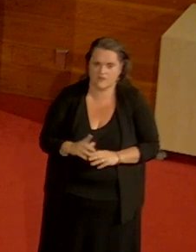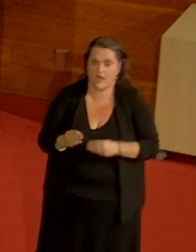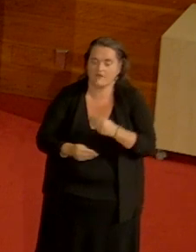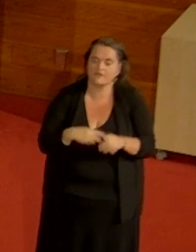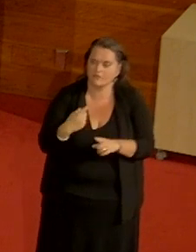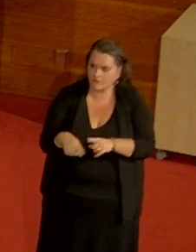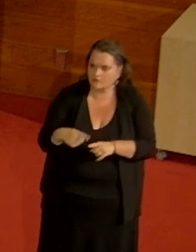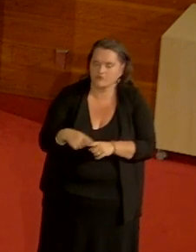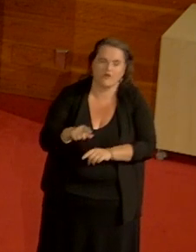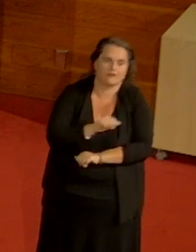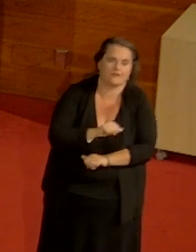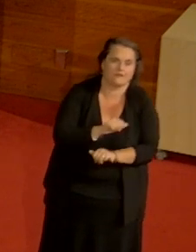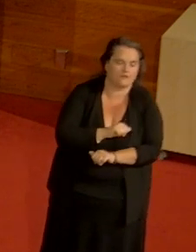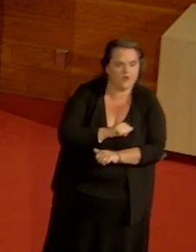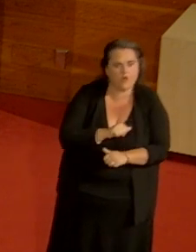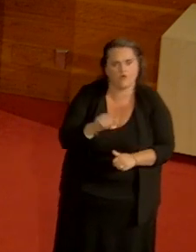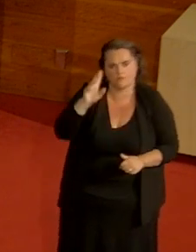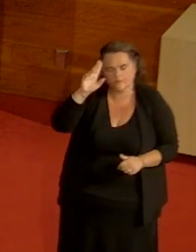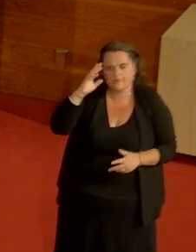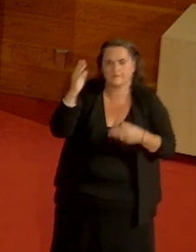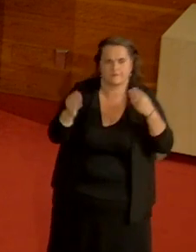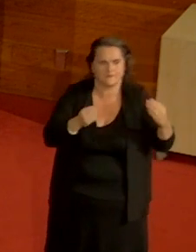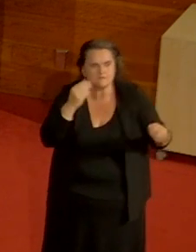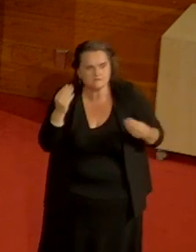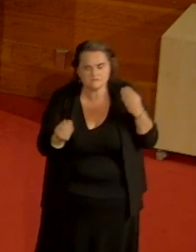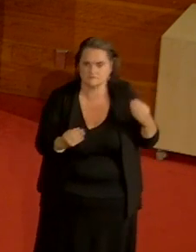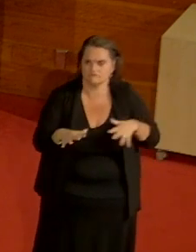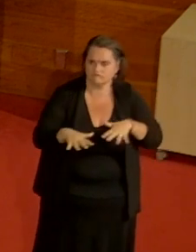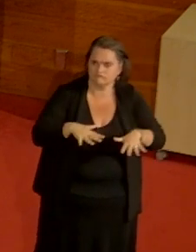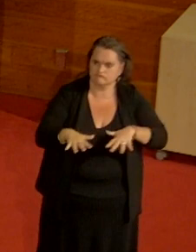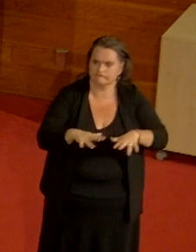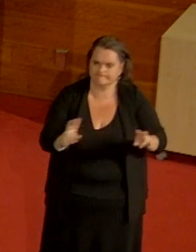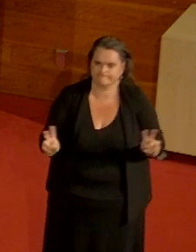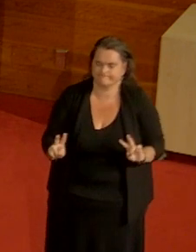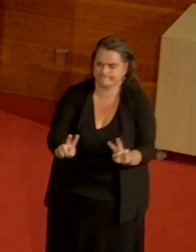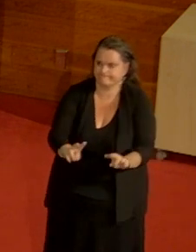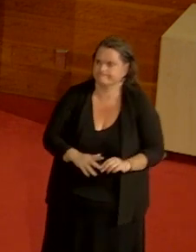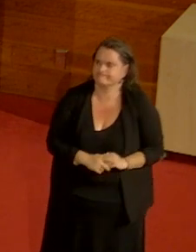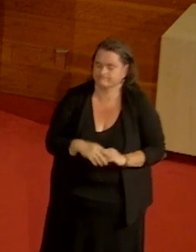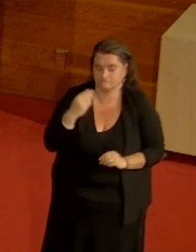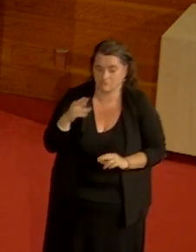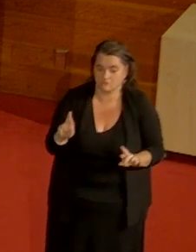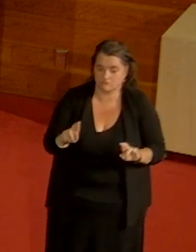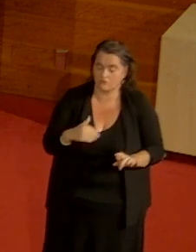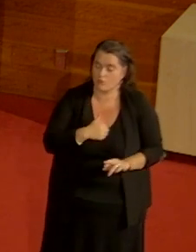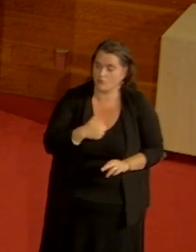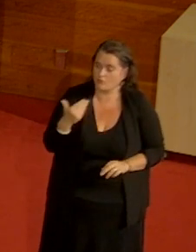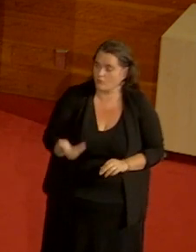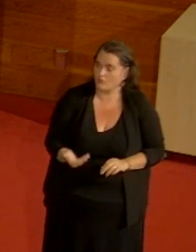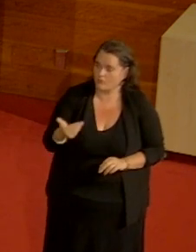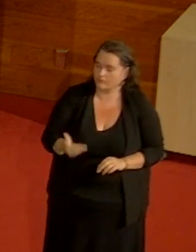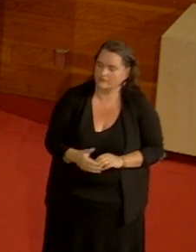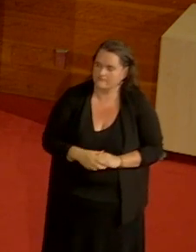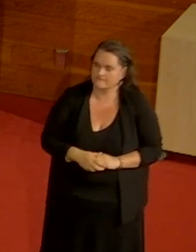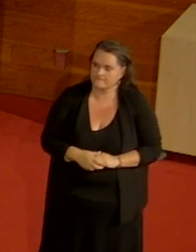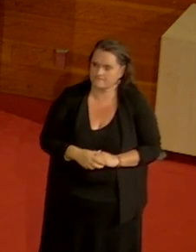no haciendo utilizando la imaginación o reflexionando ese papel de la Esperanza a mí me parece eh crucial incluso eh filósofos